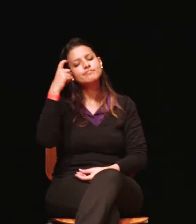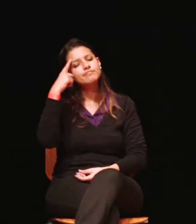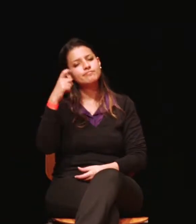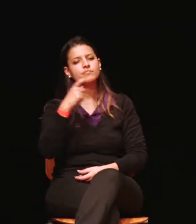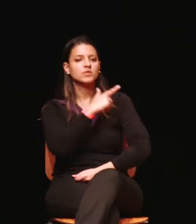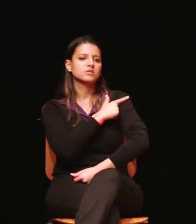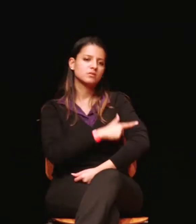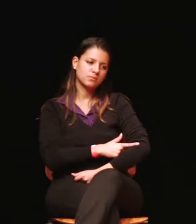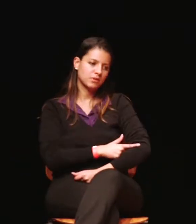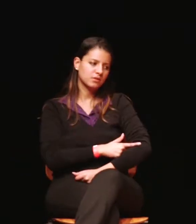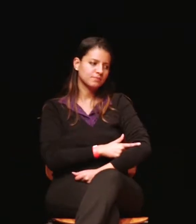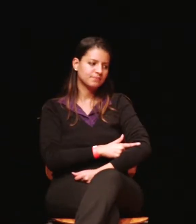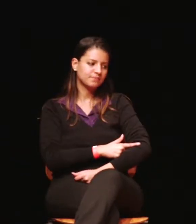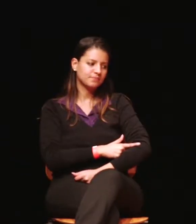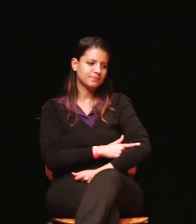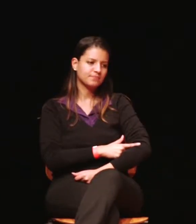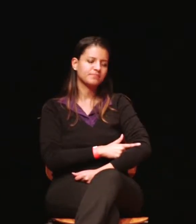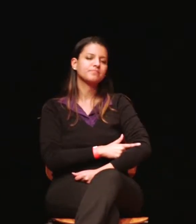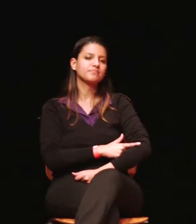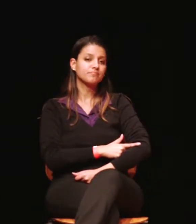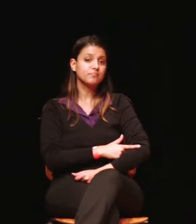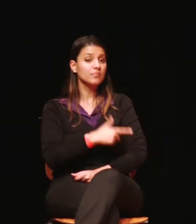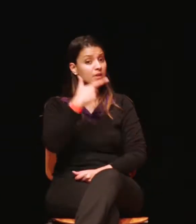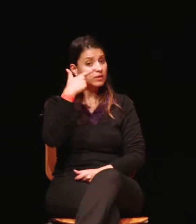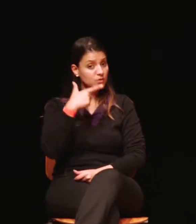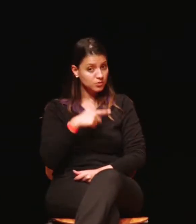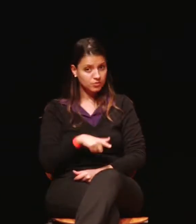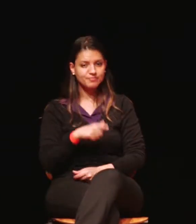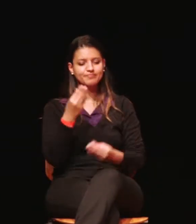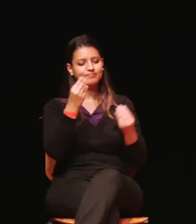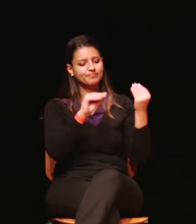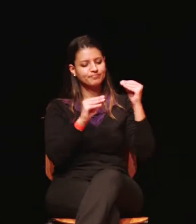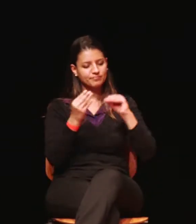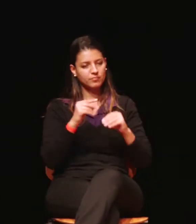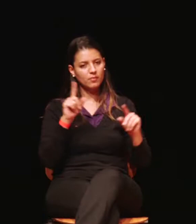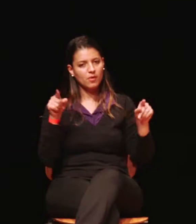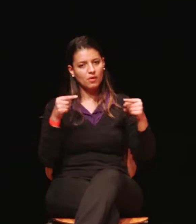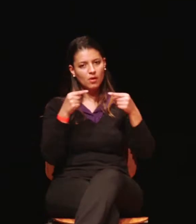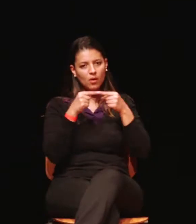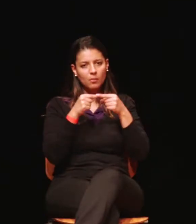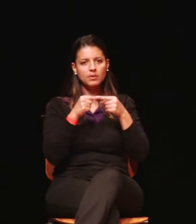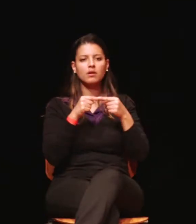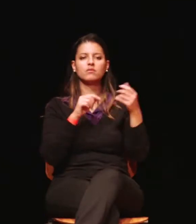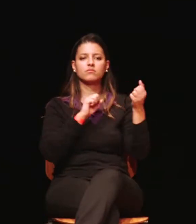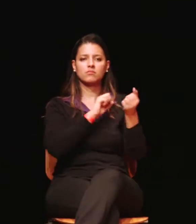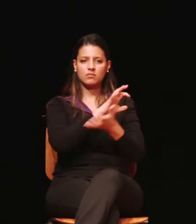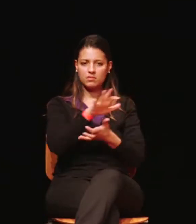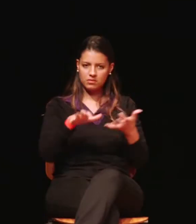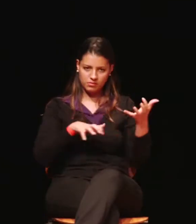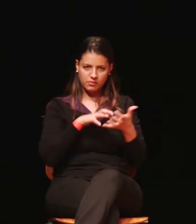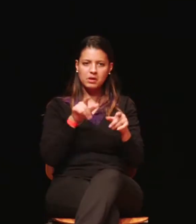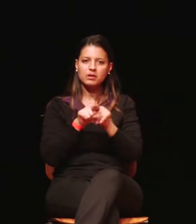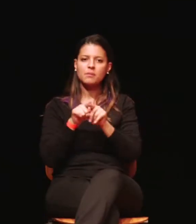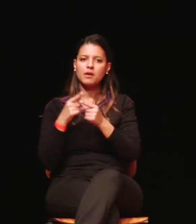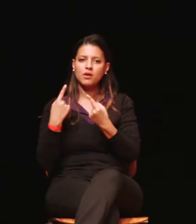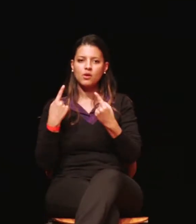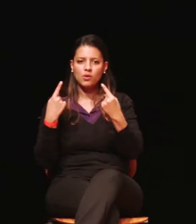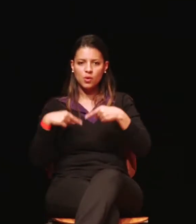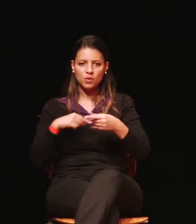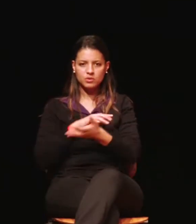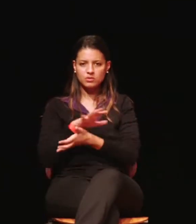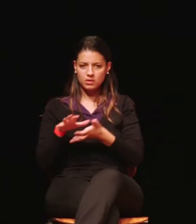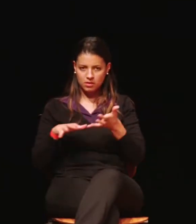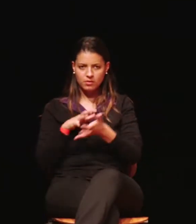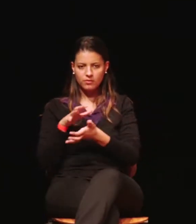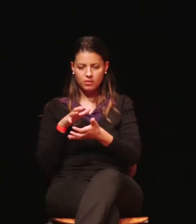foi reapropriado e ressignificado no contexto da Reforma e da Contra-Reforma, sendo projetado para